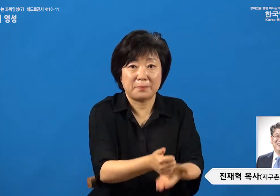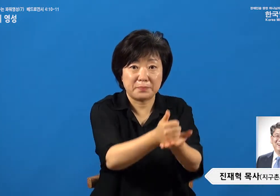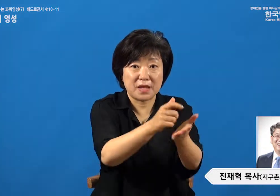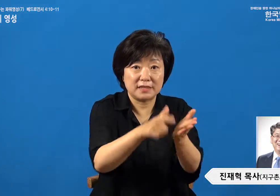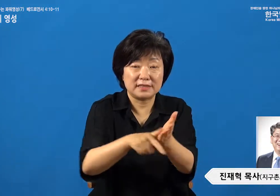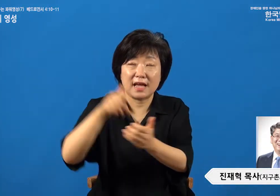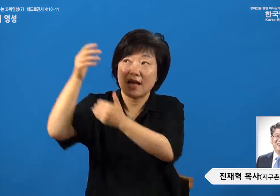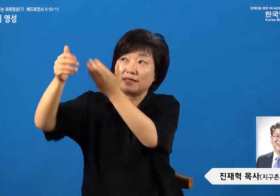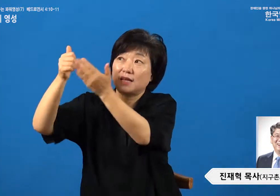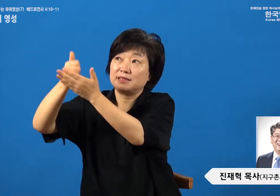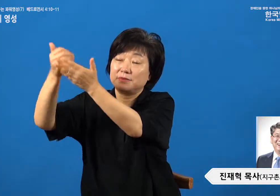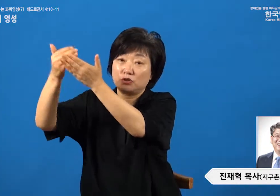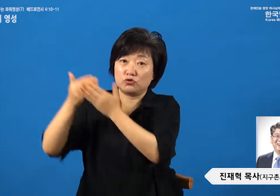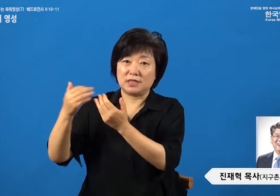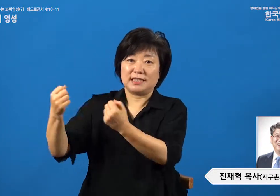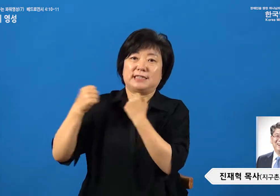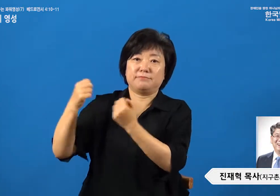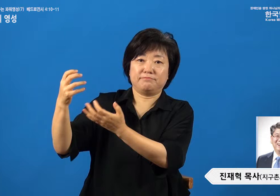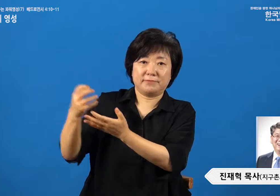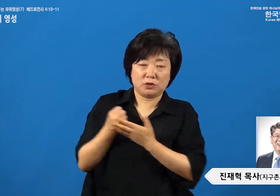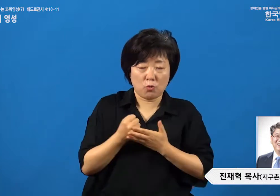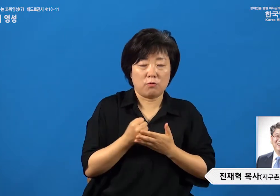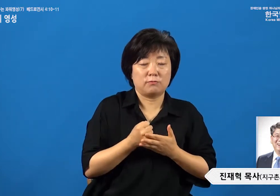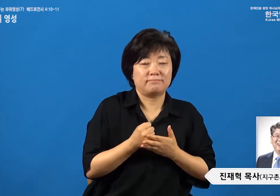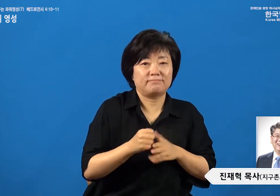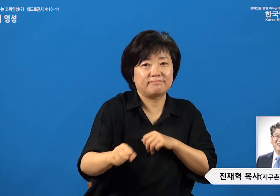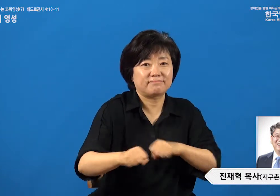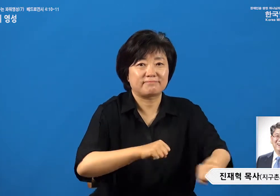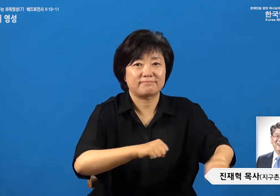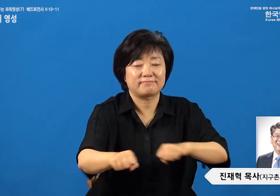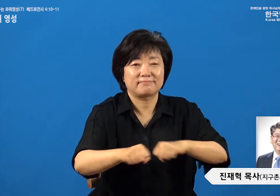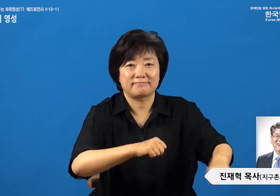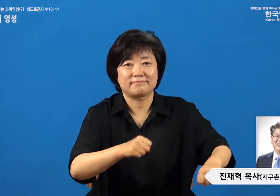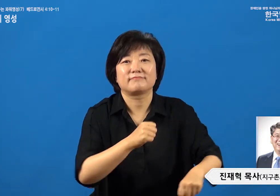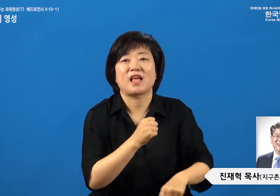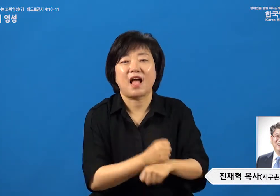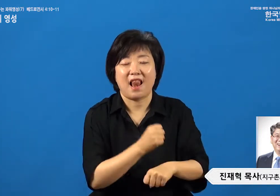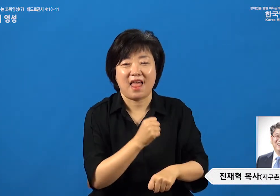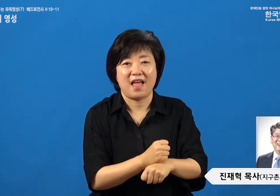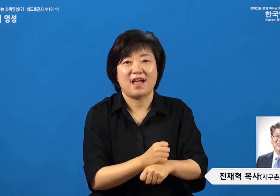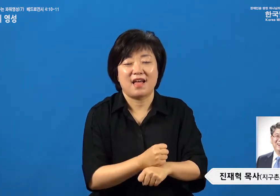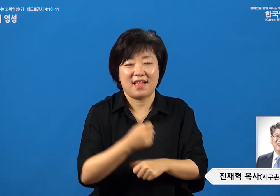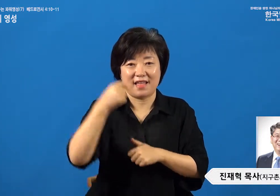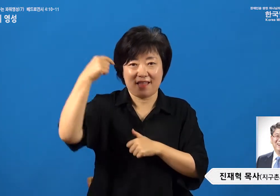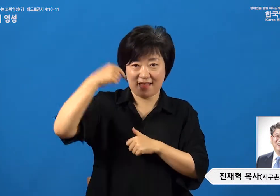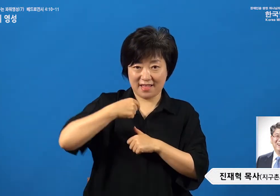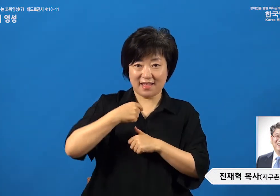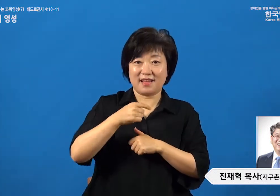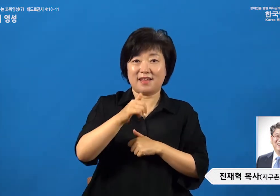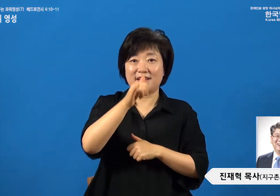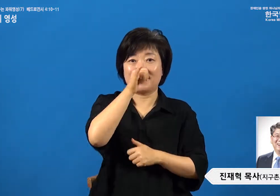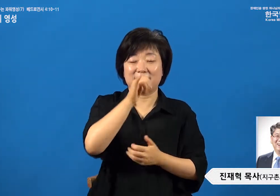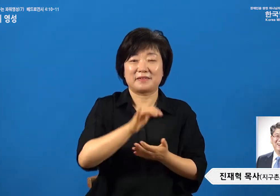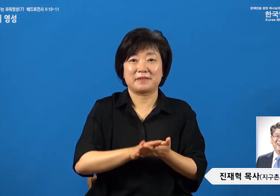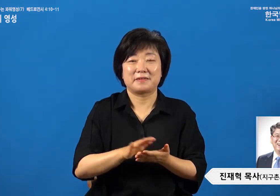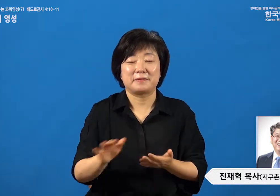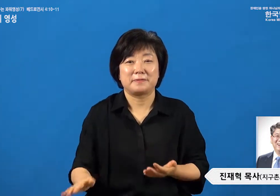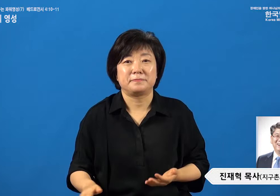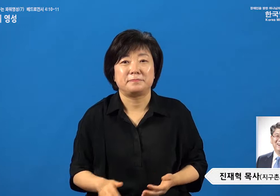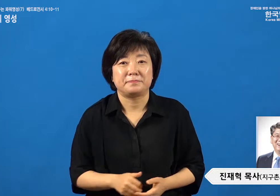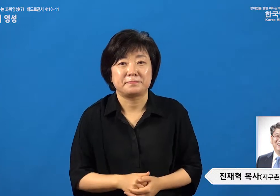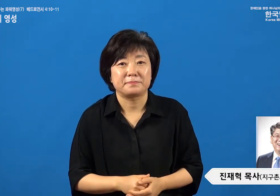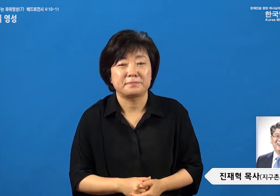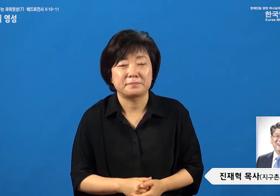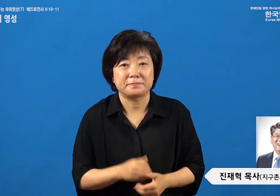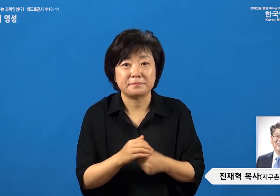하려거든 하나님이 주시는 힘으로 하는 것처럼 하라. 이렇게 우리에게